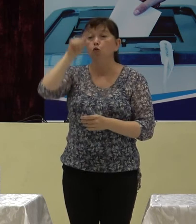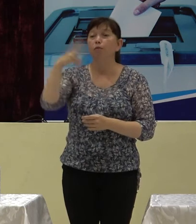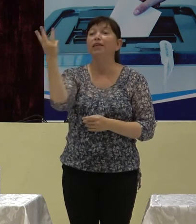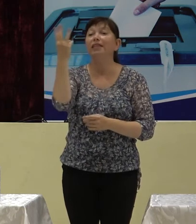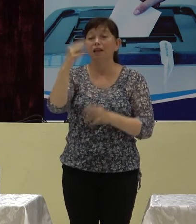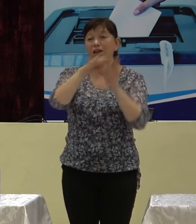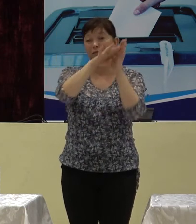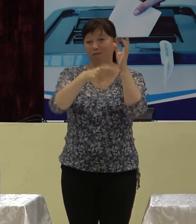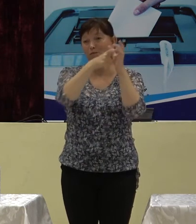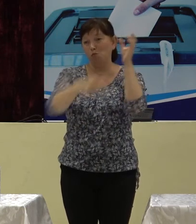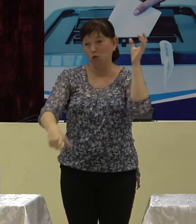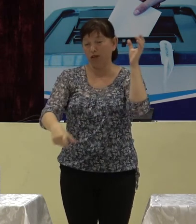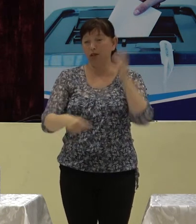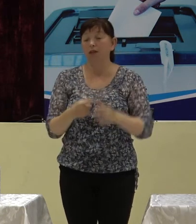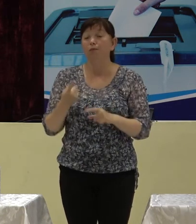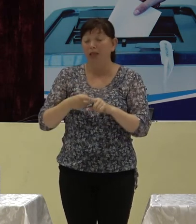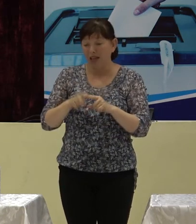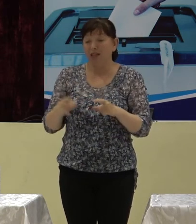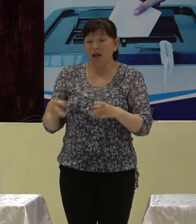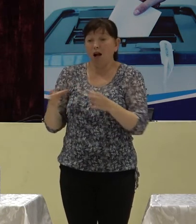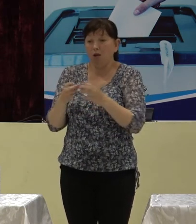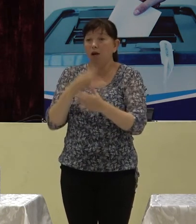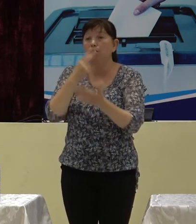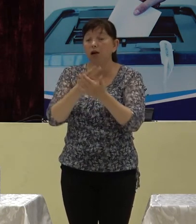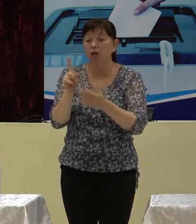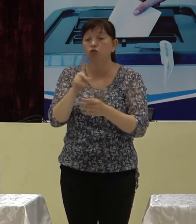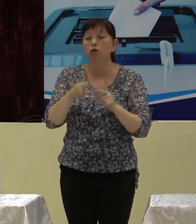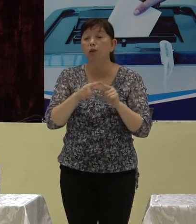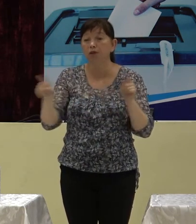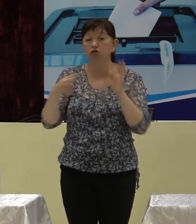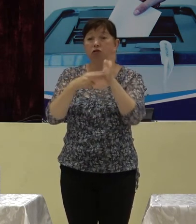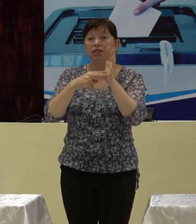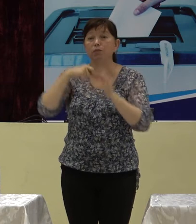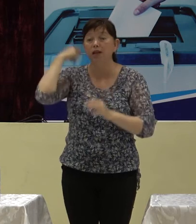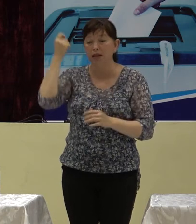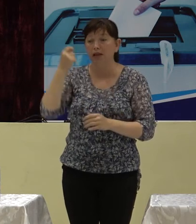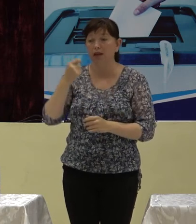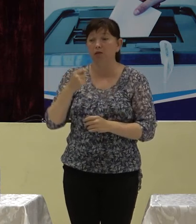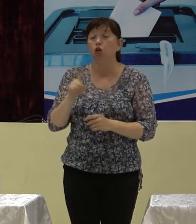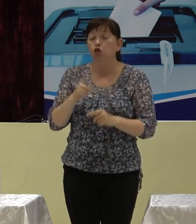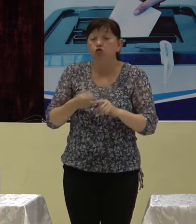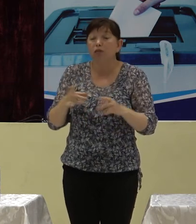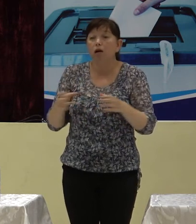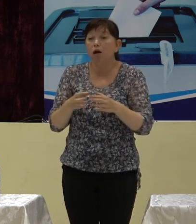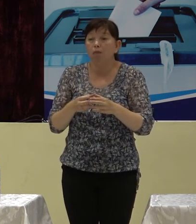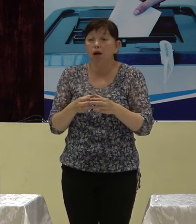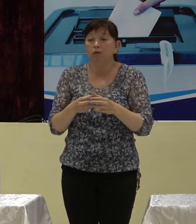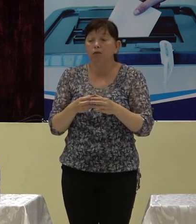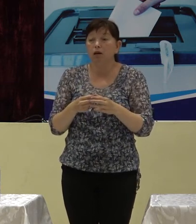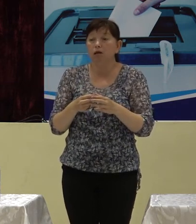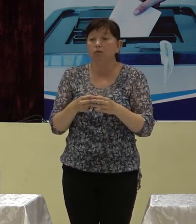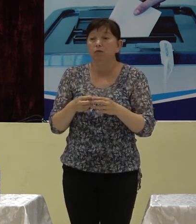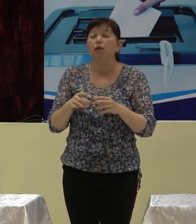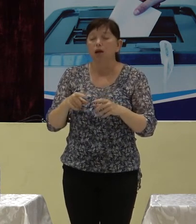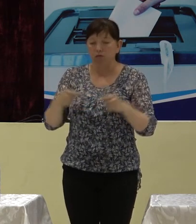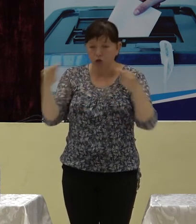în buletinul de vot. Această echipă a demonstrat pe parcursul a 7 ani că este o echipă